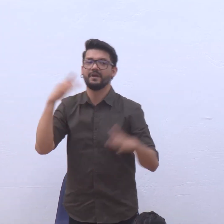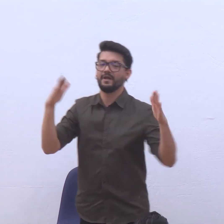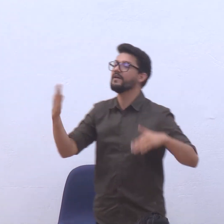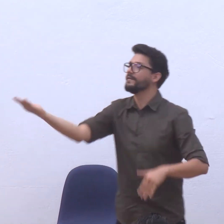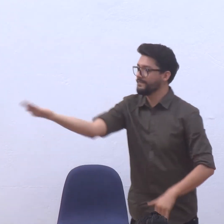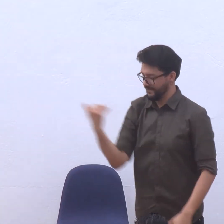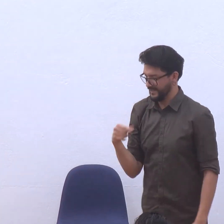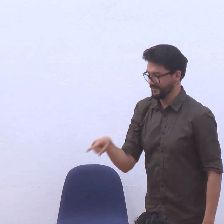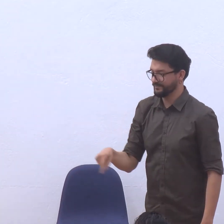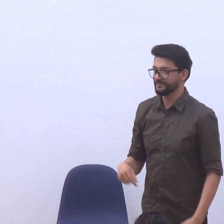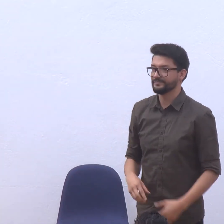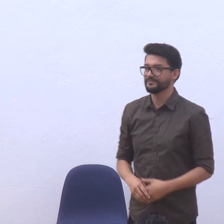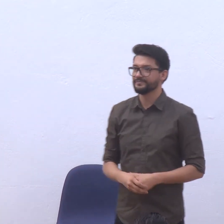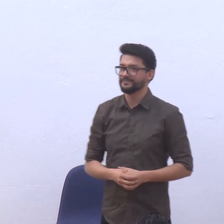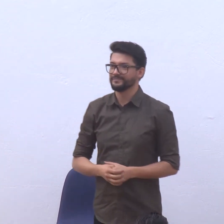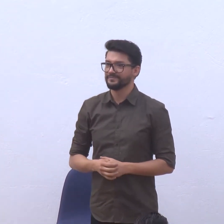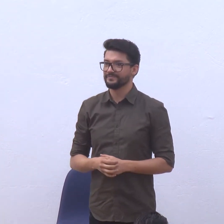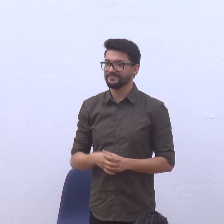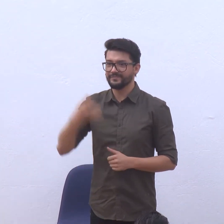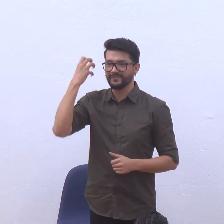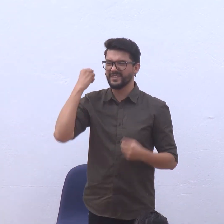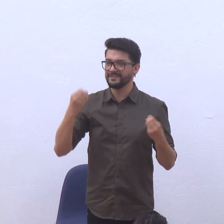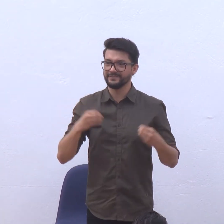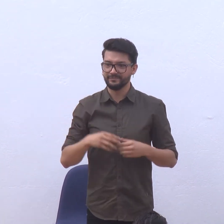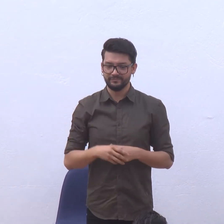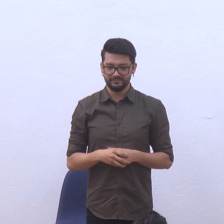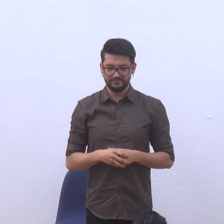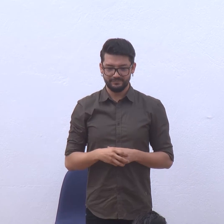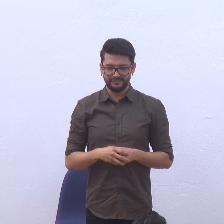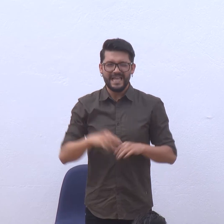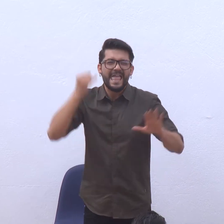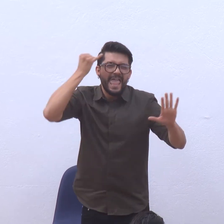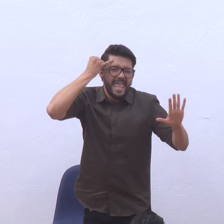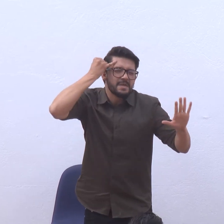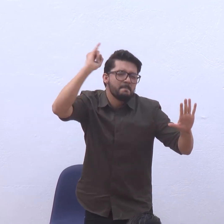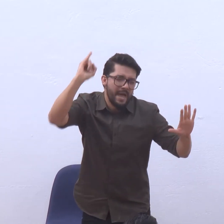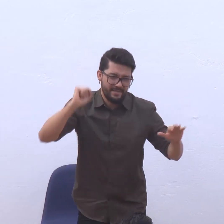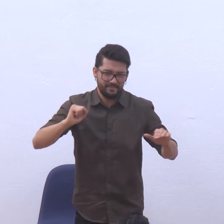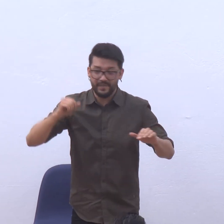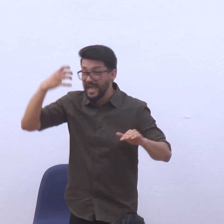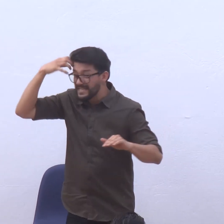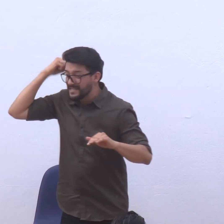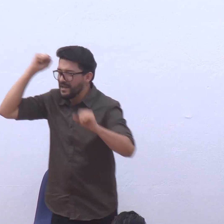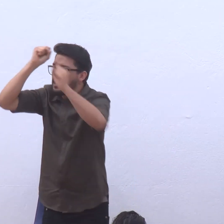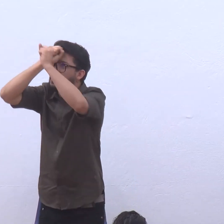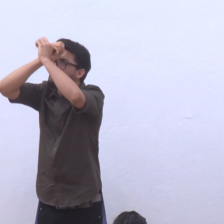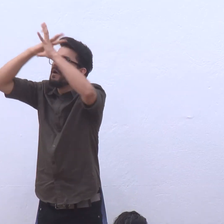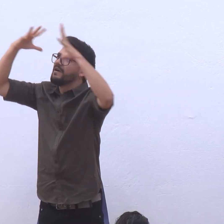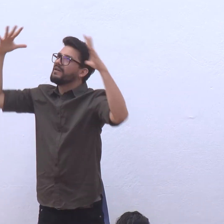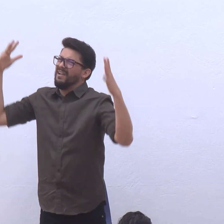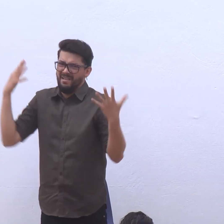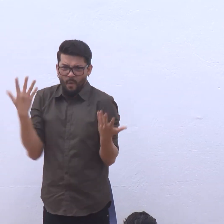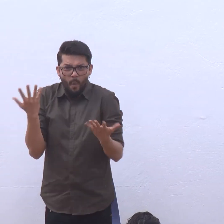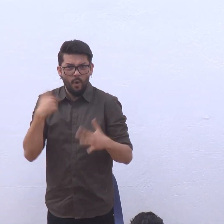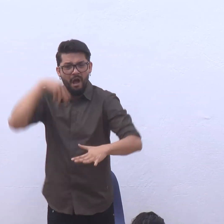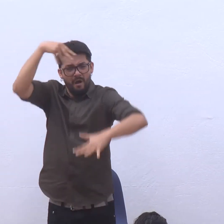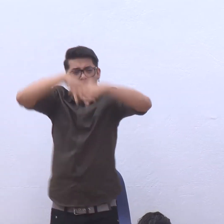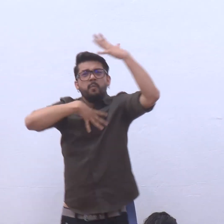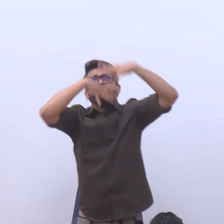y las aguas suben y le dice cruza. ¿Y Ezequiel qué hace? Imagínese, Ezequiel en medio de esa visión dice,